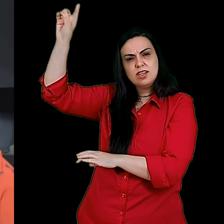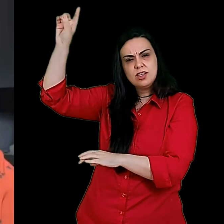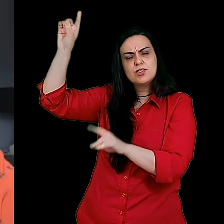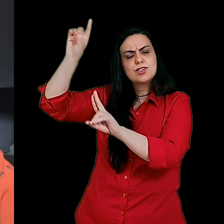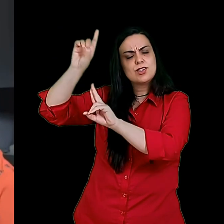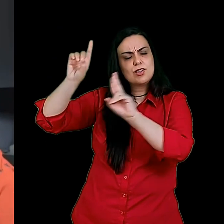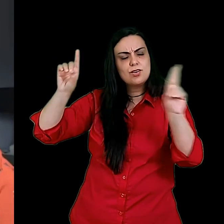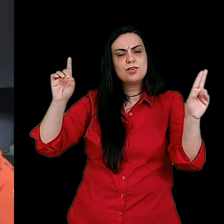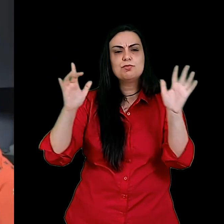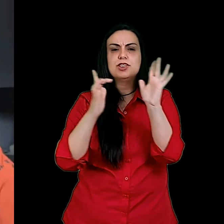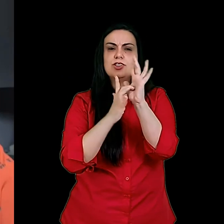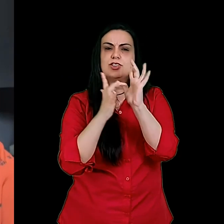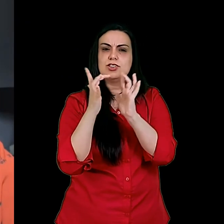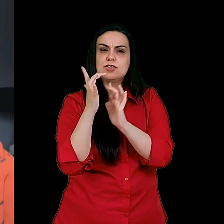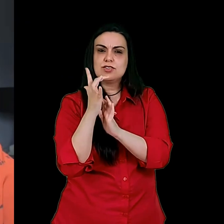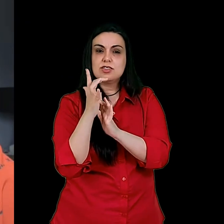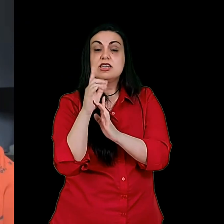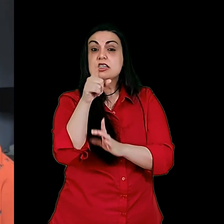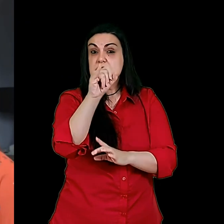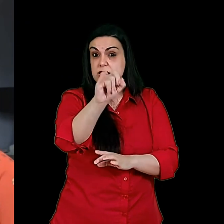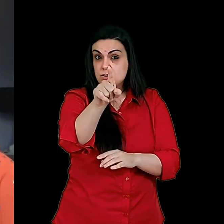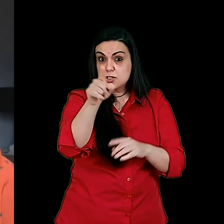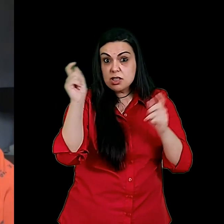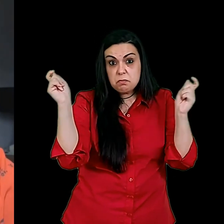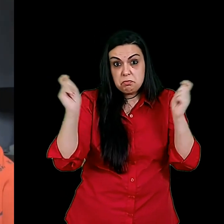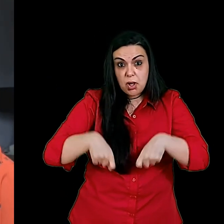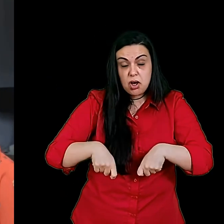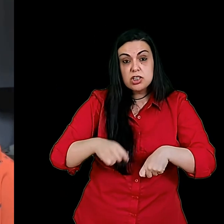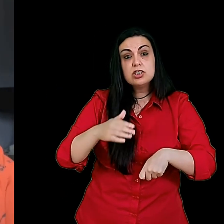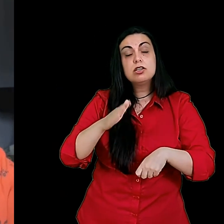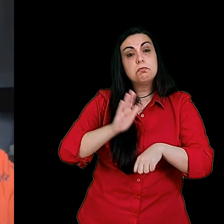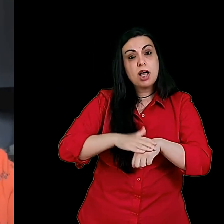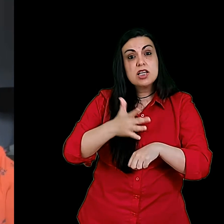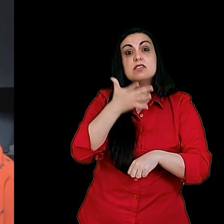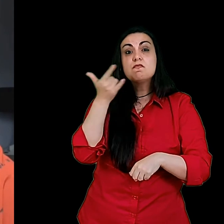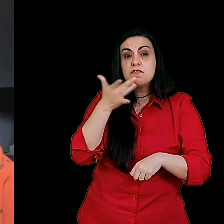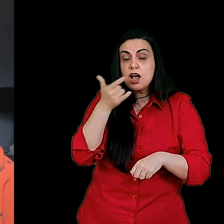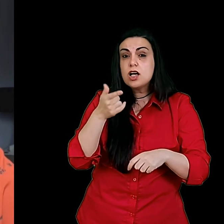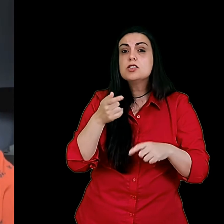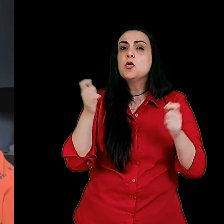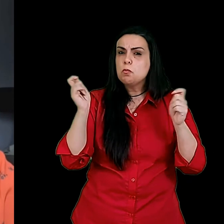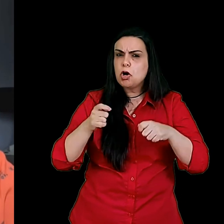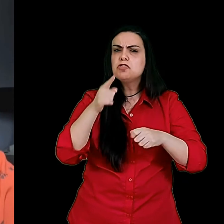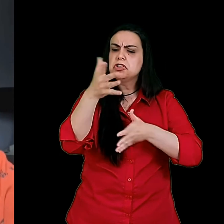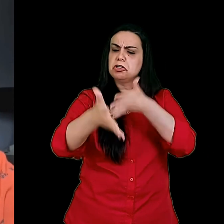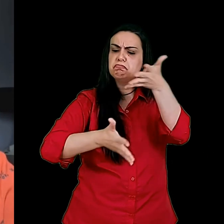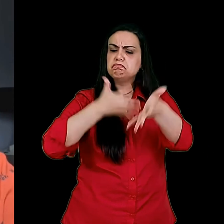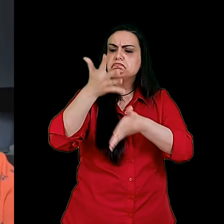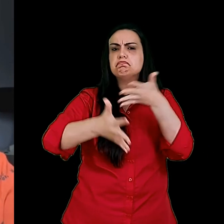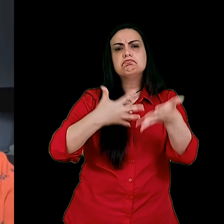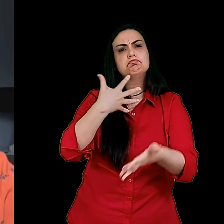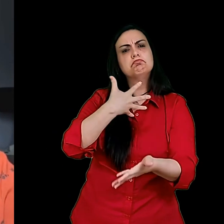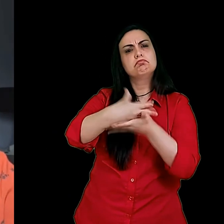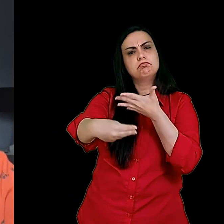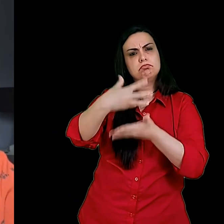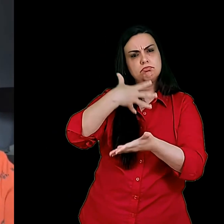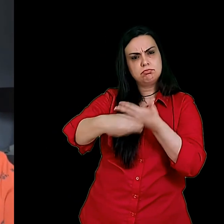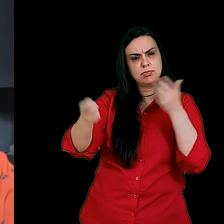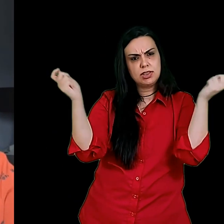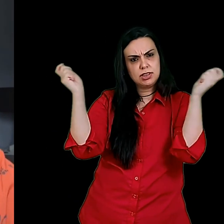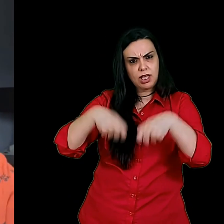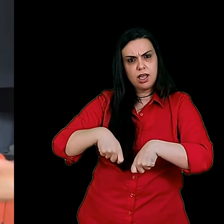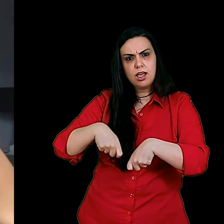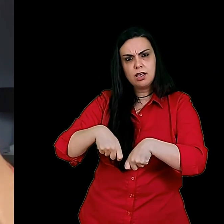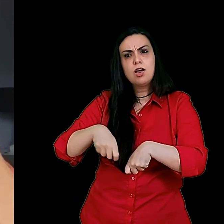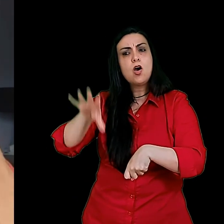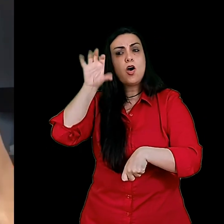agora, em nome de Jesus. Se você pode, isso te facilita. Feche os olhos aonde quer que você esteja agora.